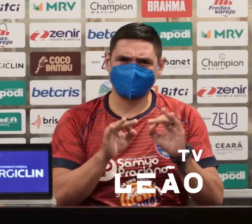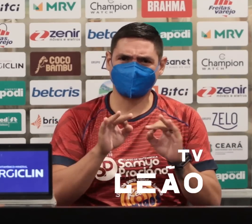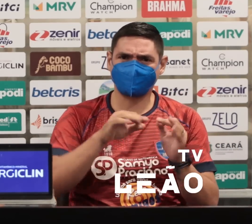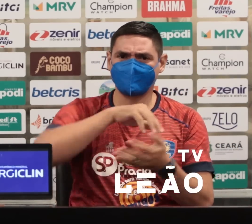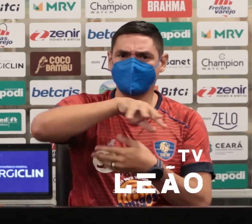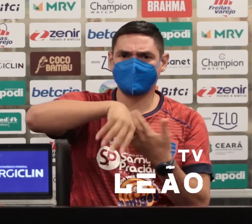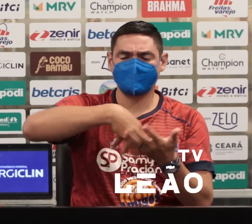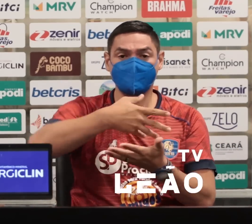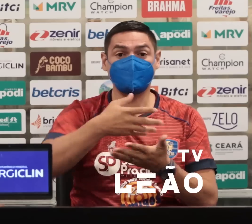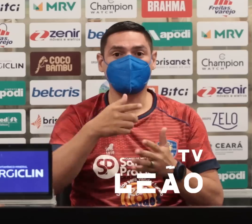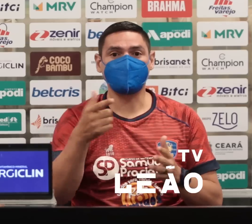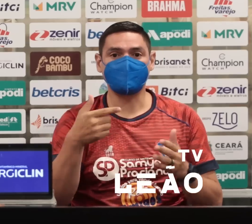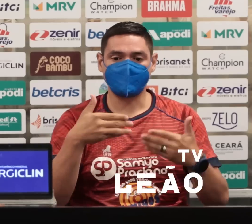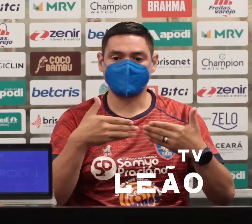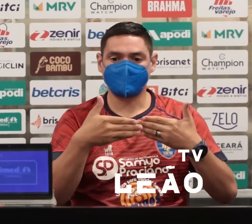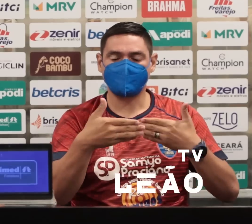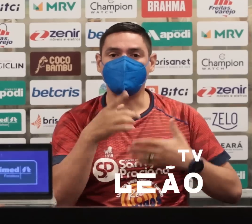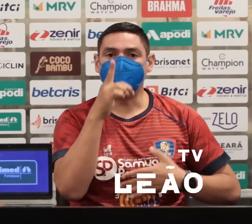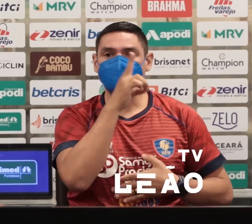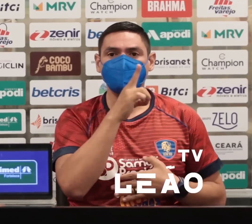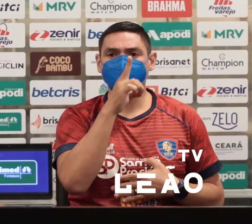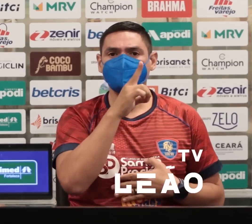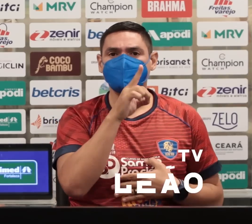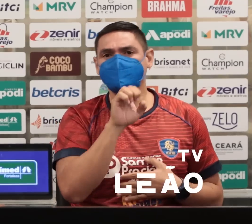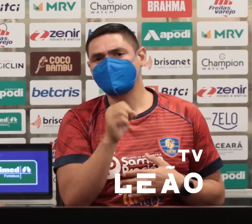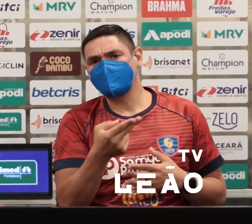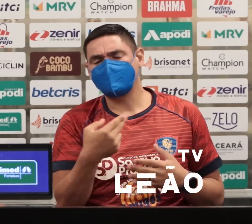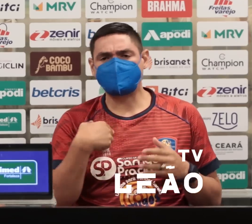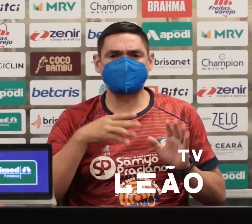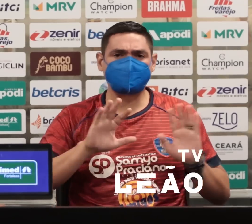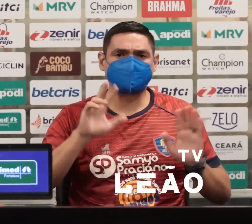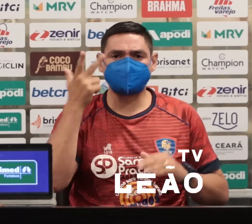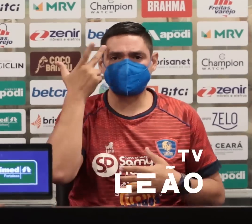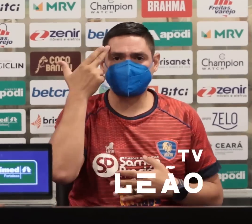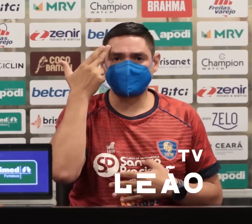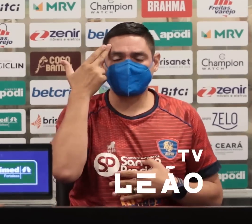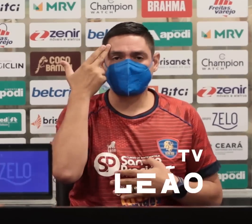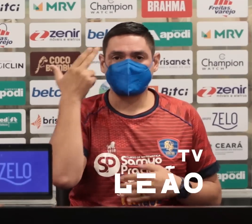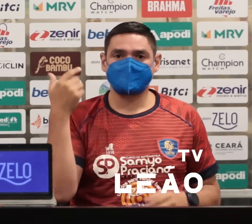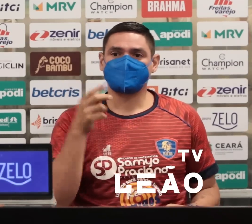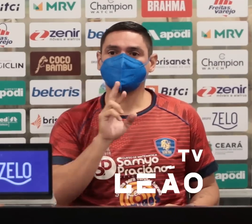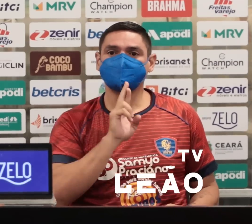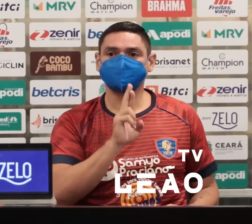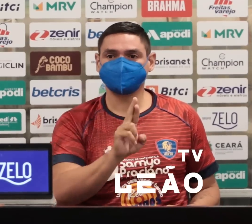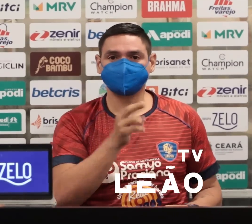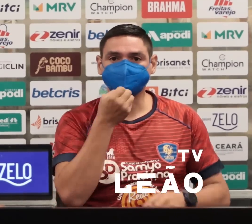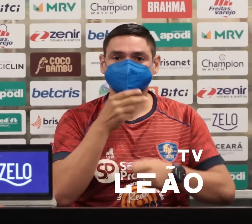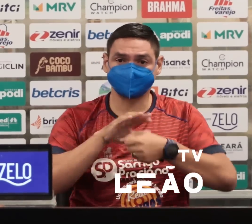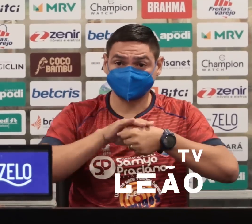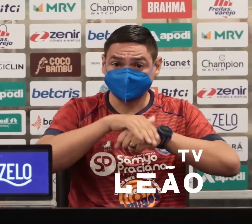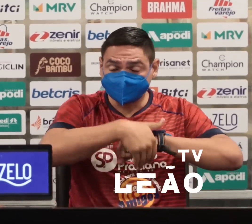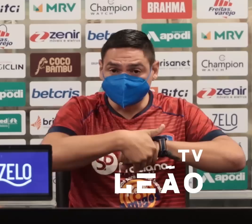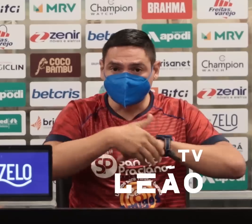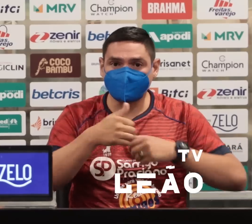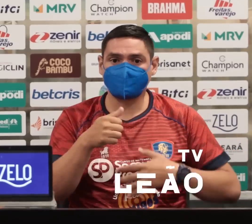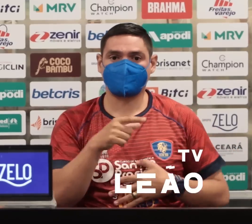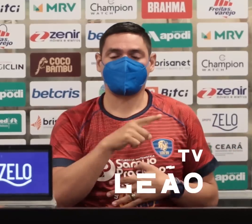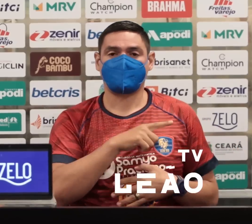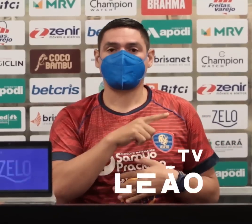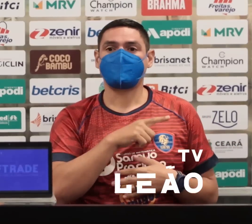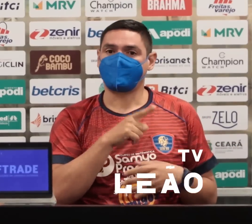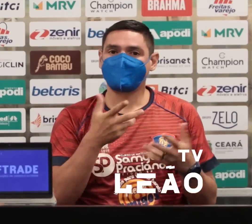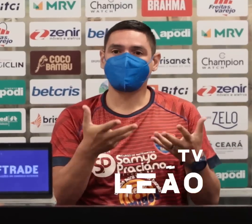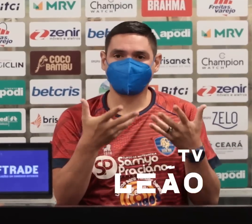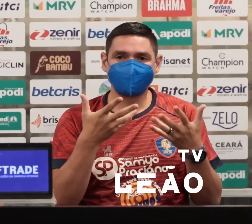ao que time jogar domingo ou não? Boa noite. O resultado que esperávamos era o vencer o jogo